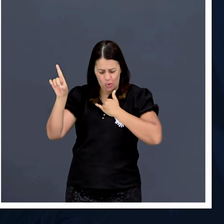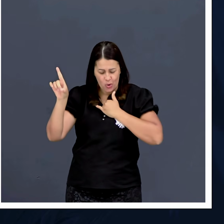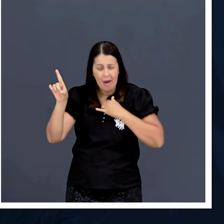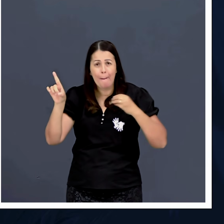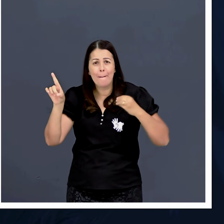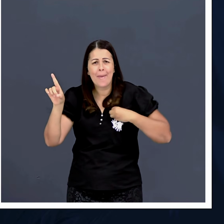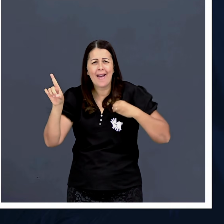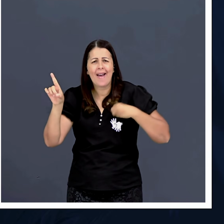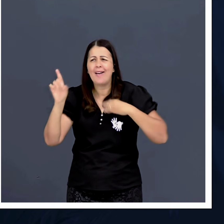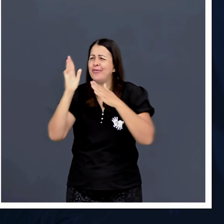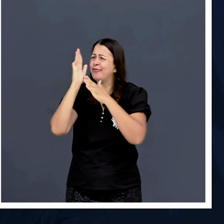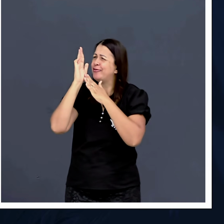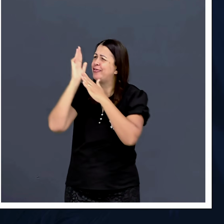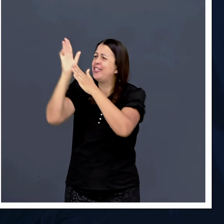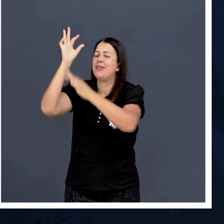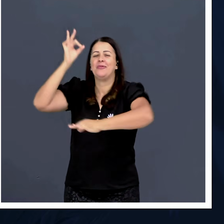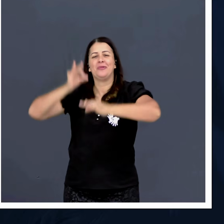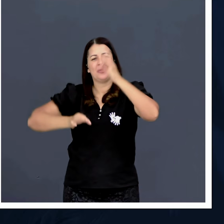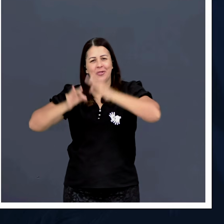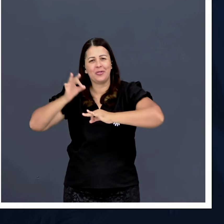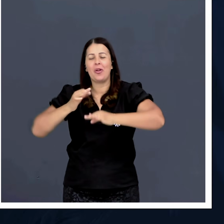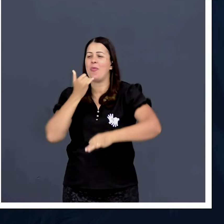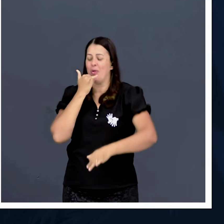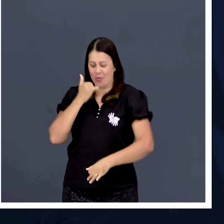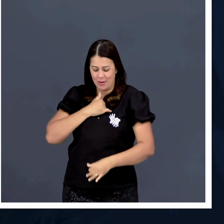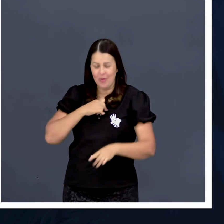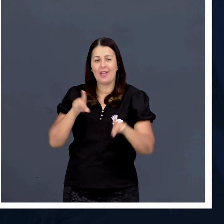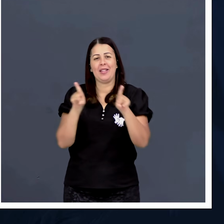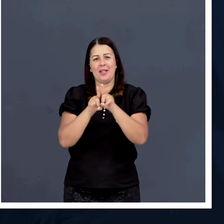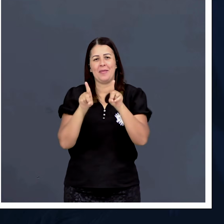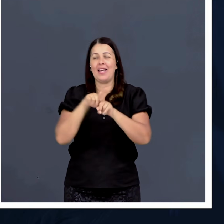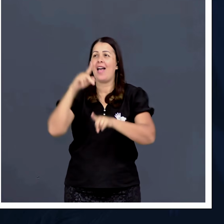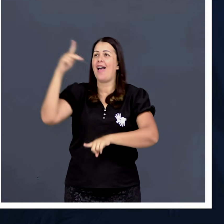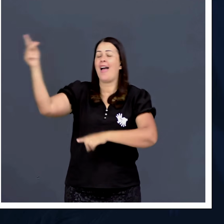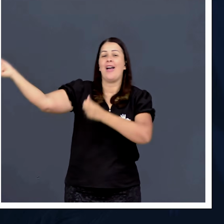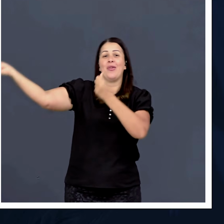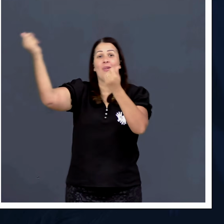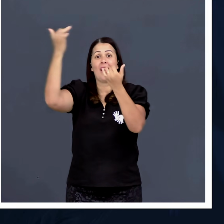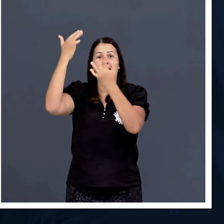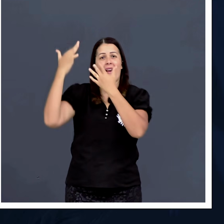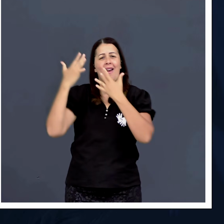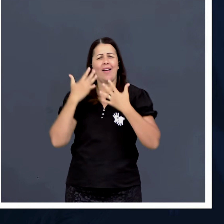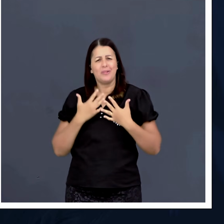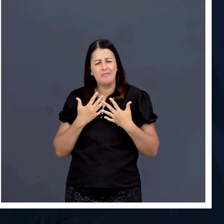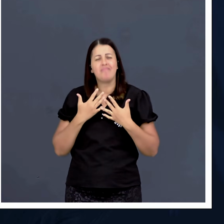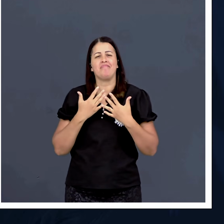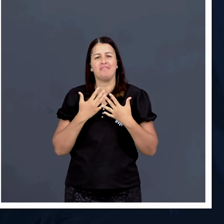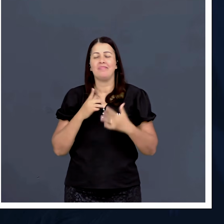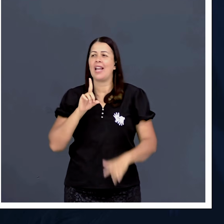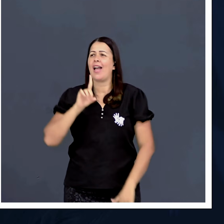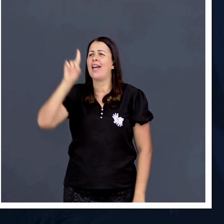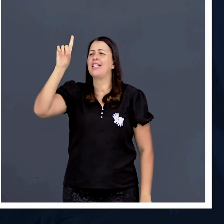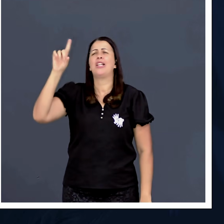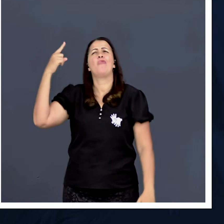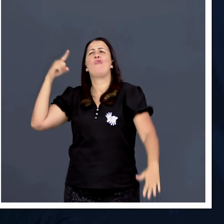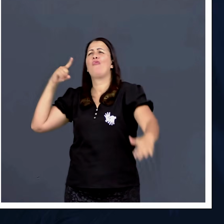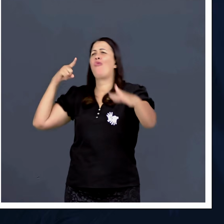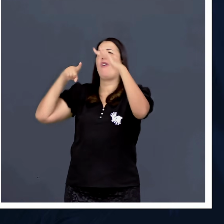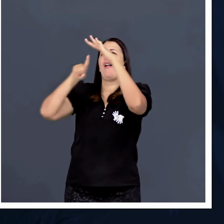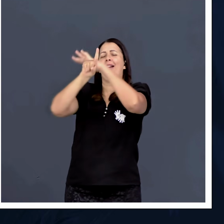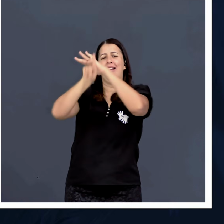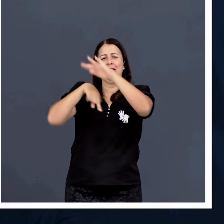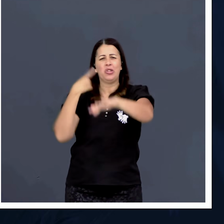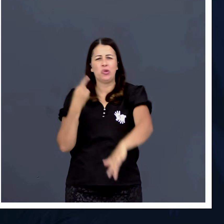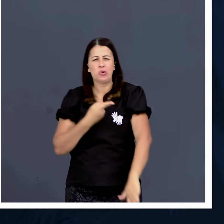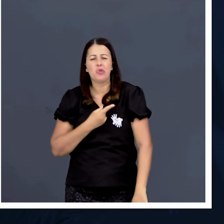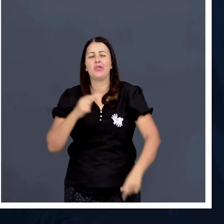Ele é fiel e justo para nos perdoar. A graça dele é abundante. A graça dele vai além de tudo aquilo